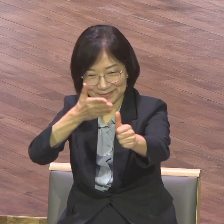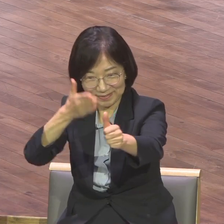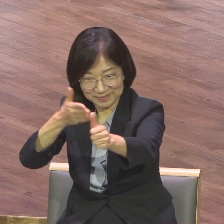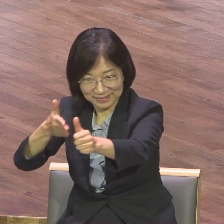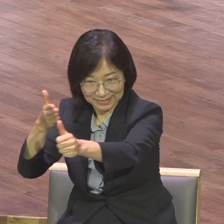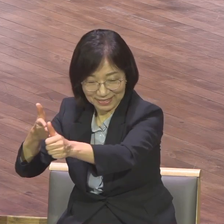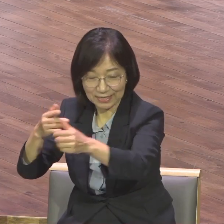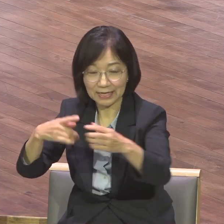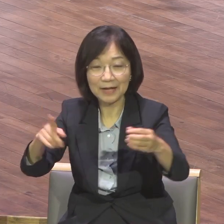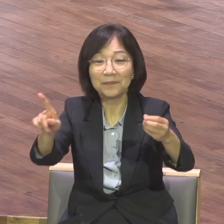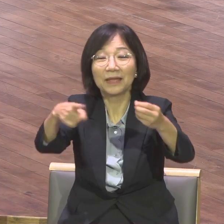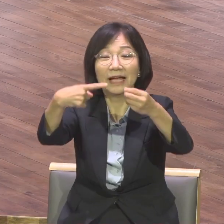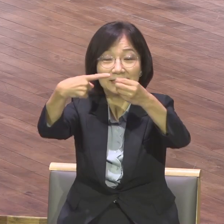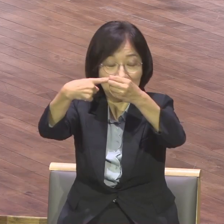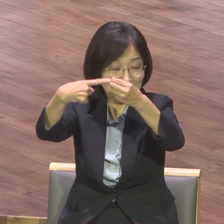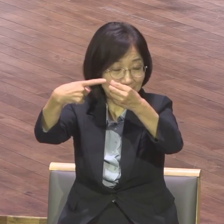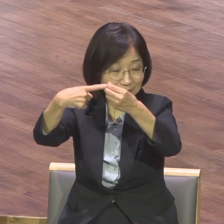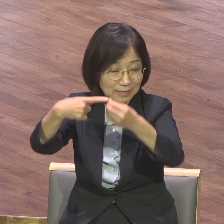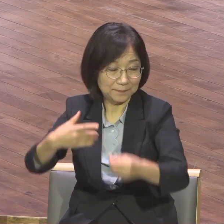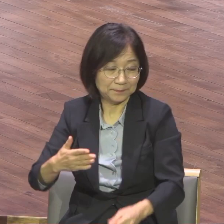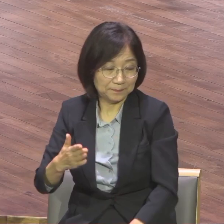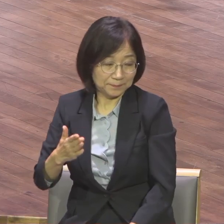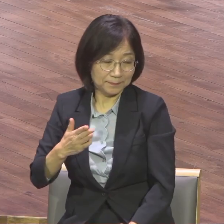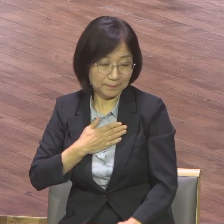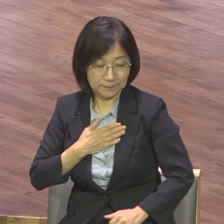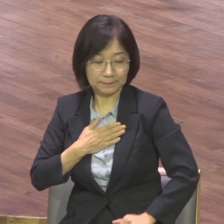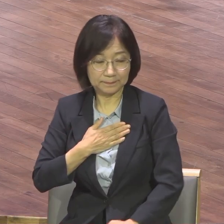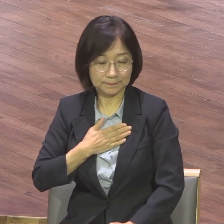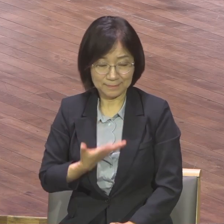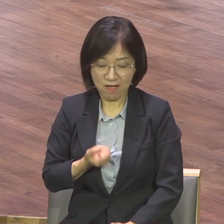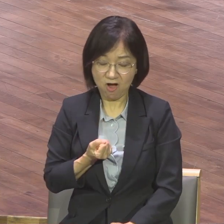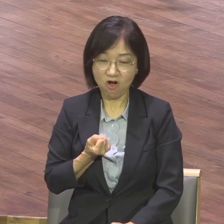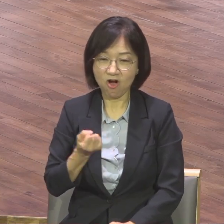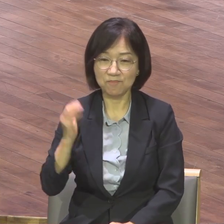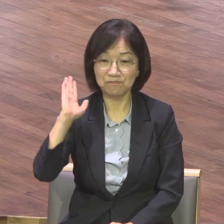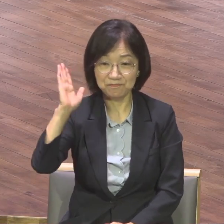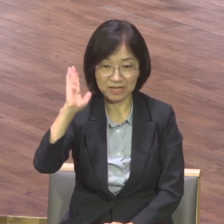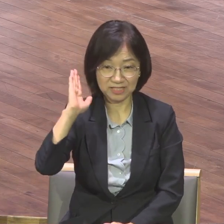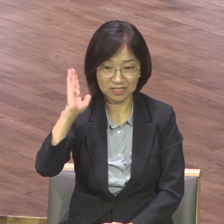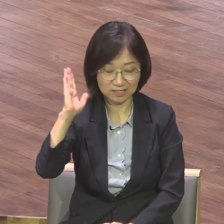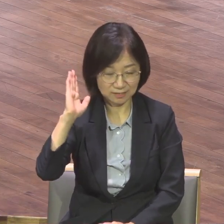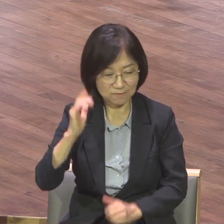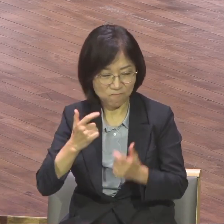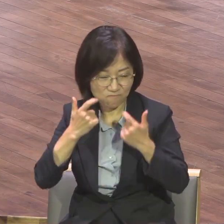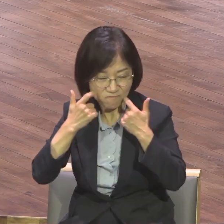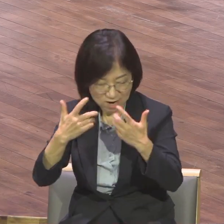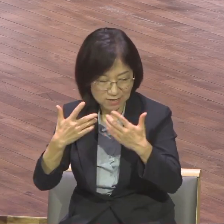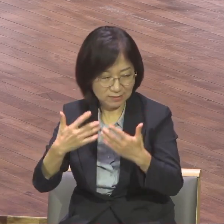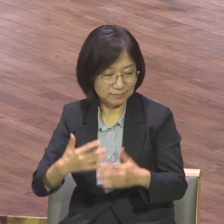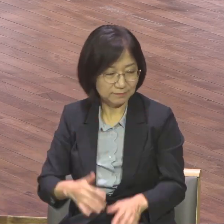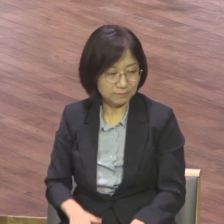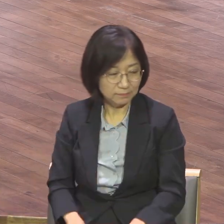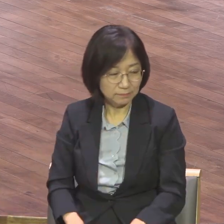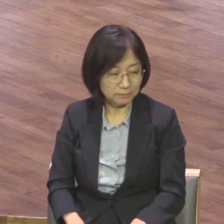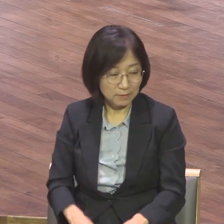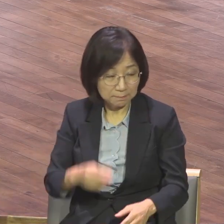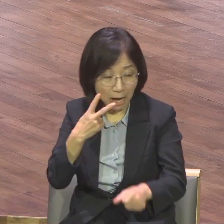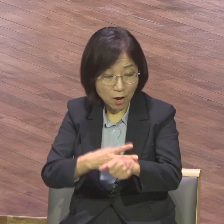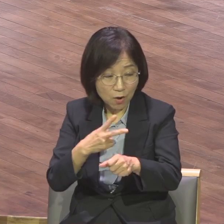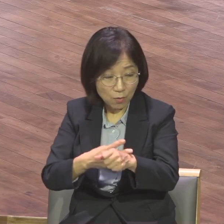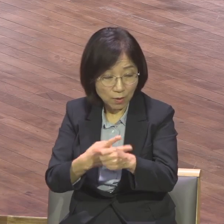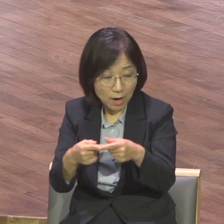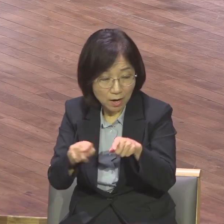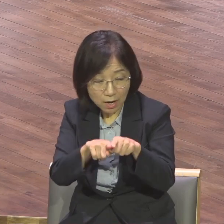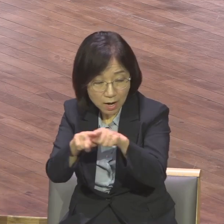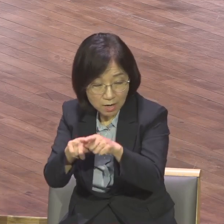첫째로 나의 메시지 확립입니다. 13절을 봅니다. 바울과 및 동행하는 사람들이